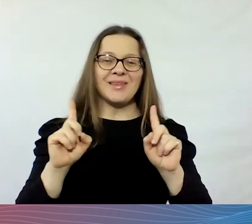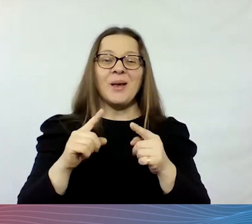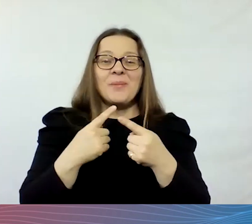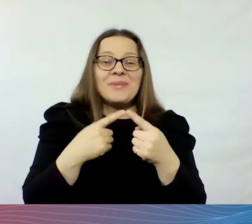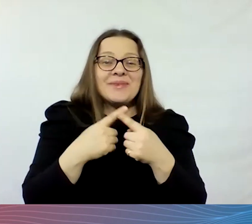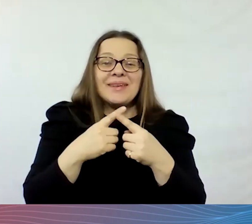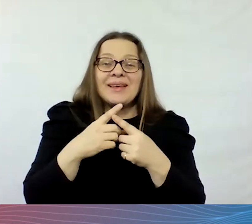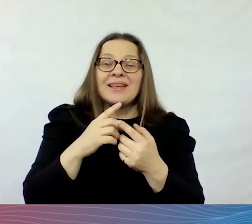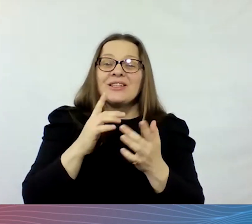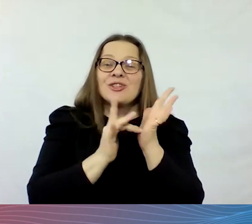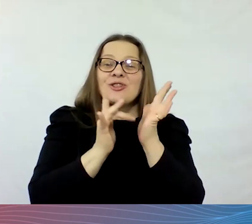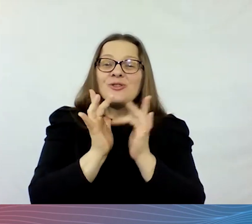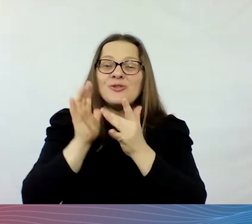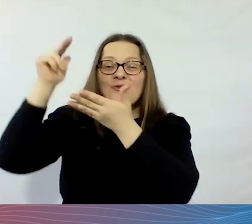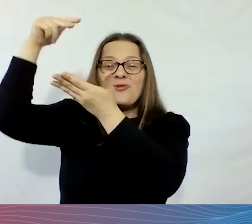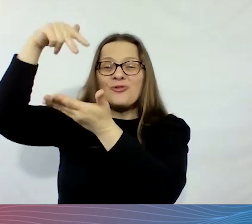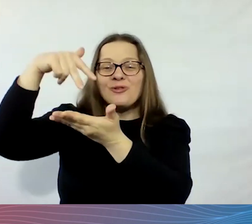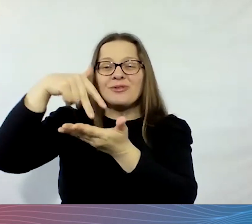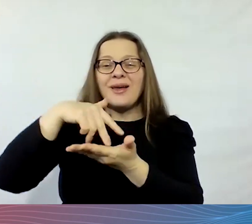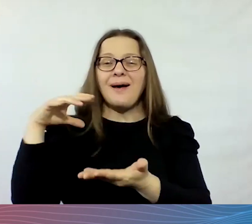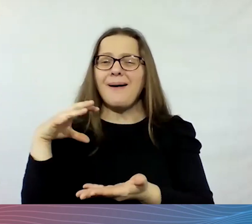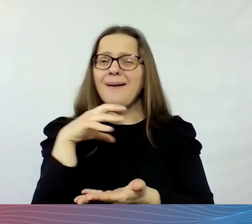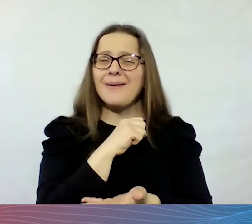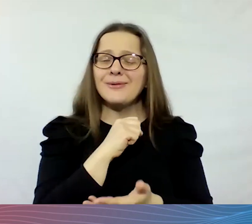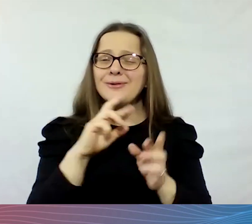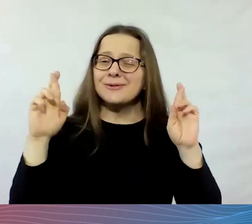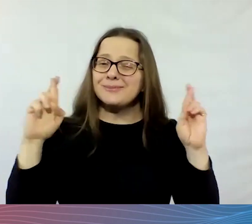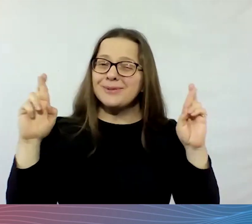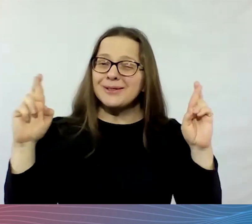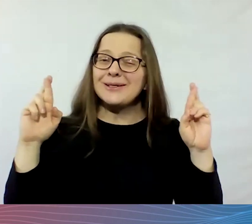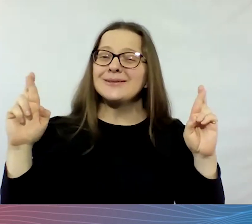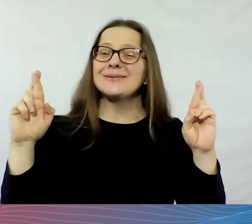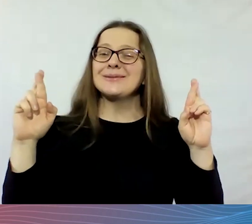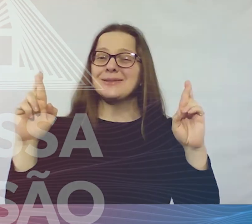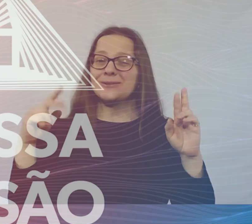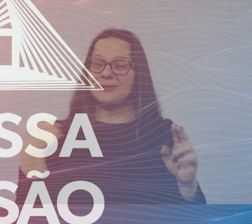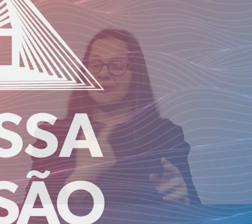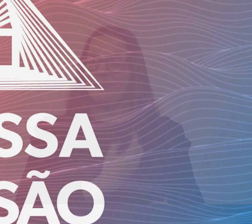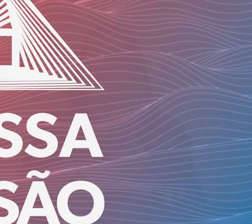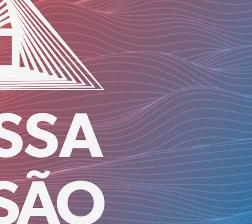e eu tenho esperança, irmãos, de encontrar o Senhor vivo ainda, amém? Jesus é o Senhor, amém?